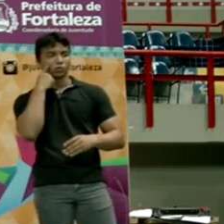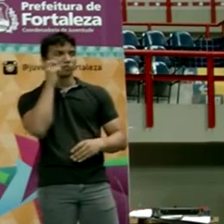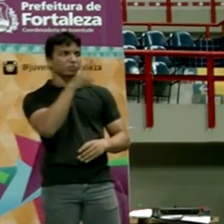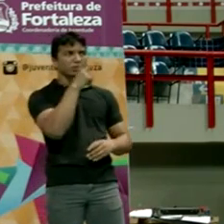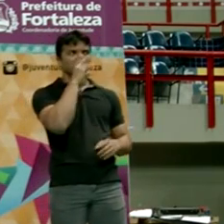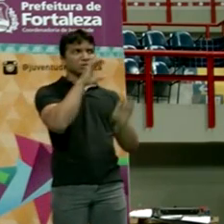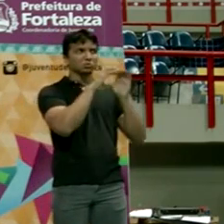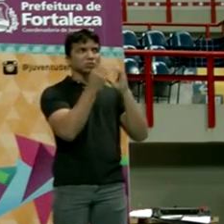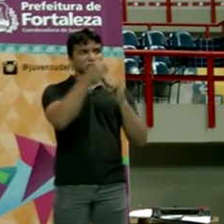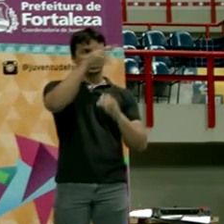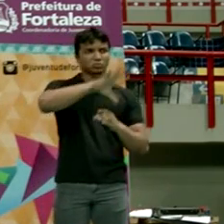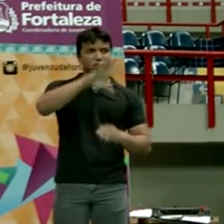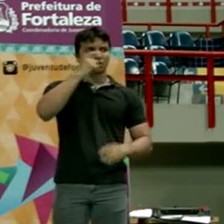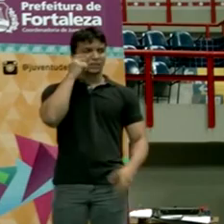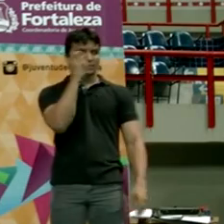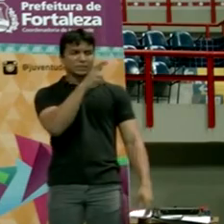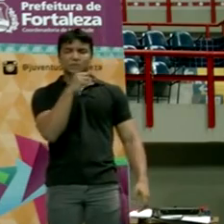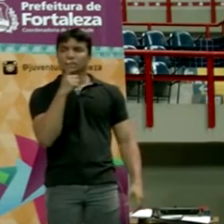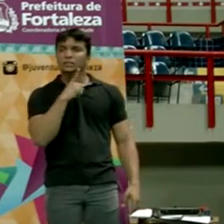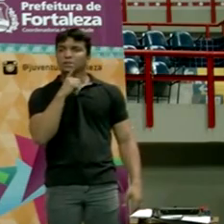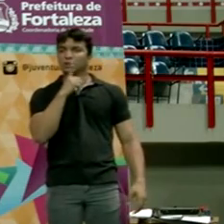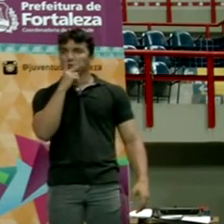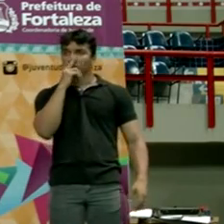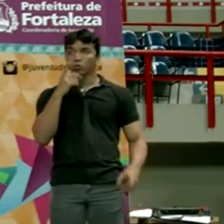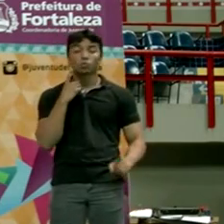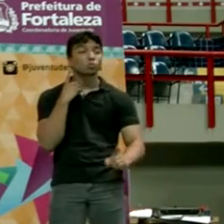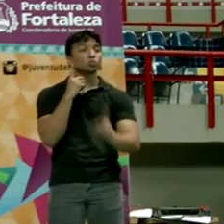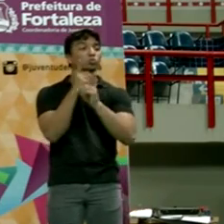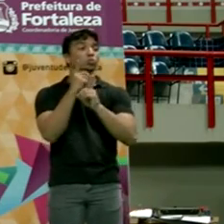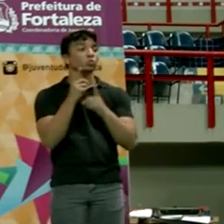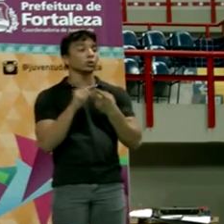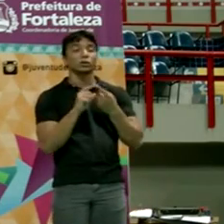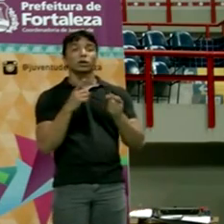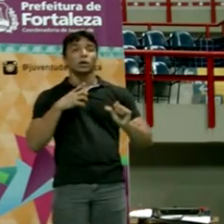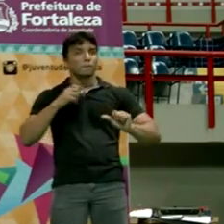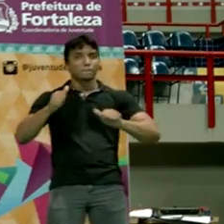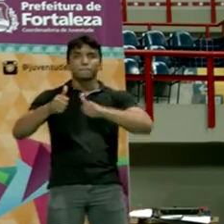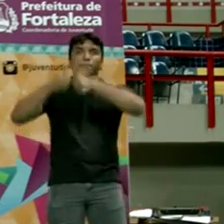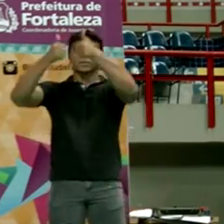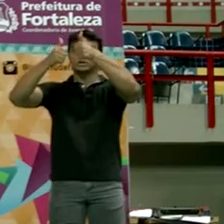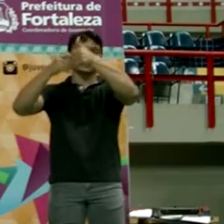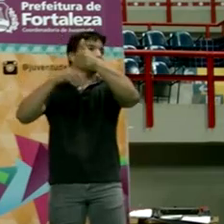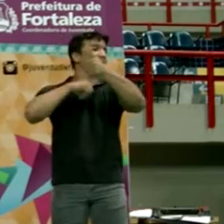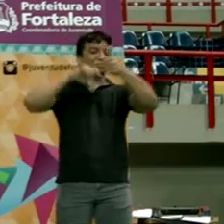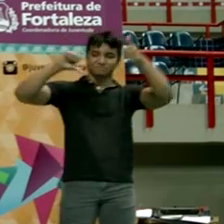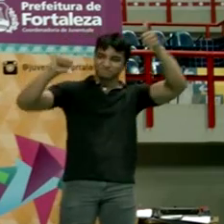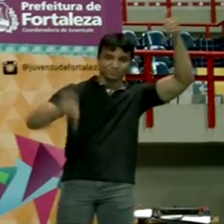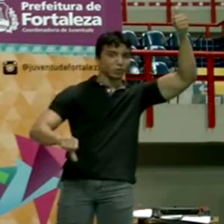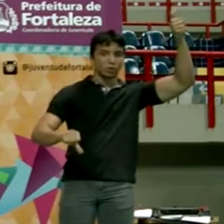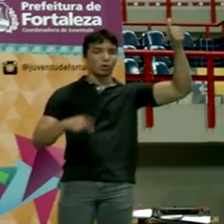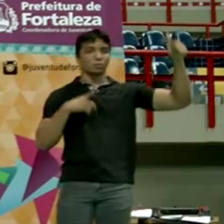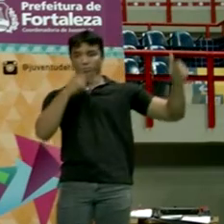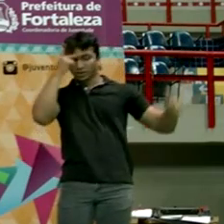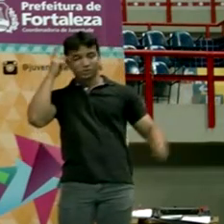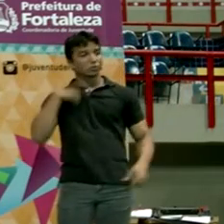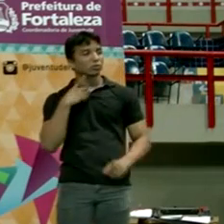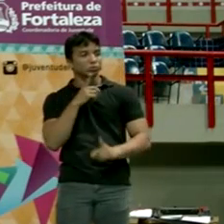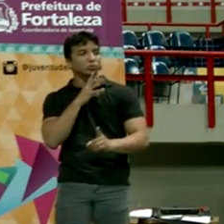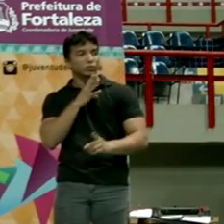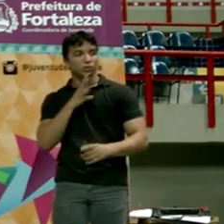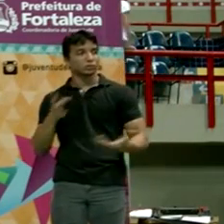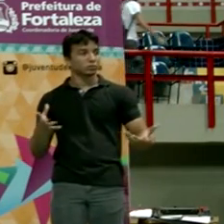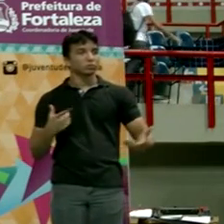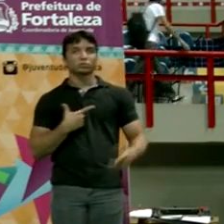daquele Congresso Nacional. Pessoal, ali eu encontrei as melhores e as piores pessoas que eu